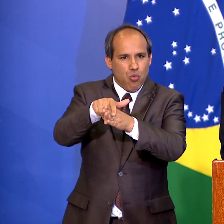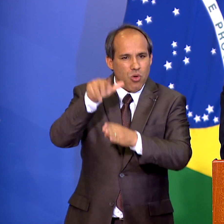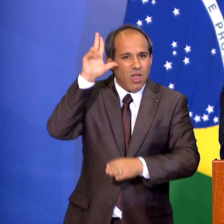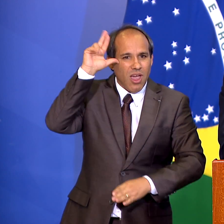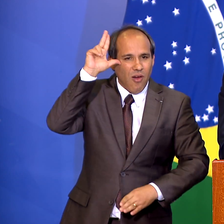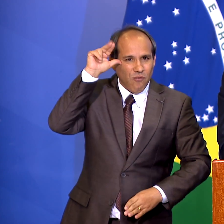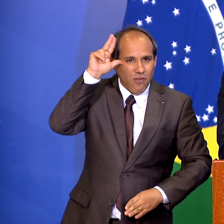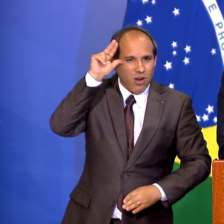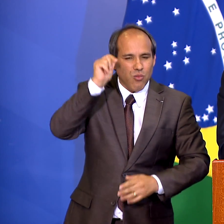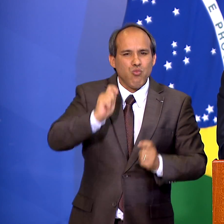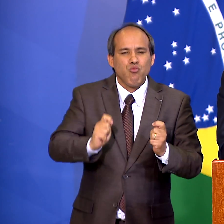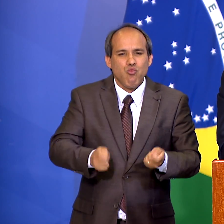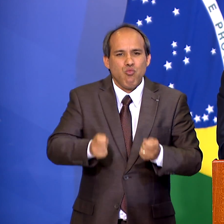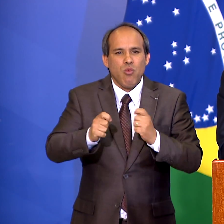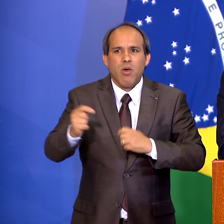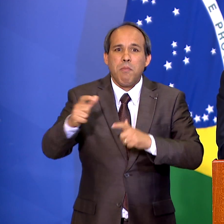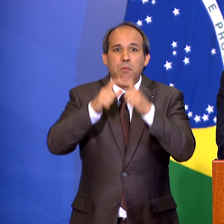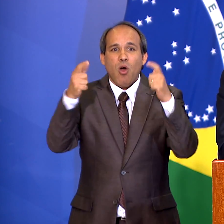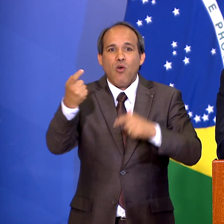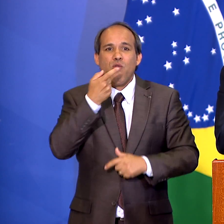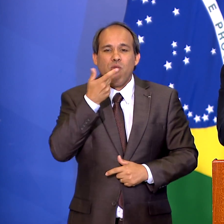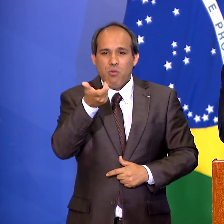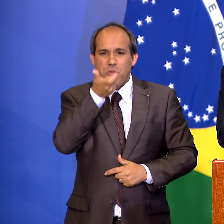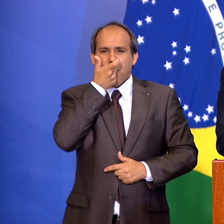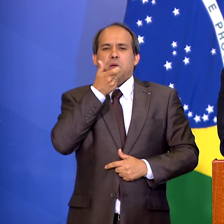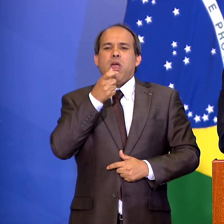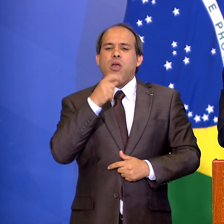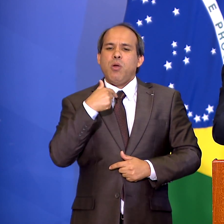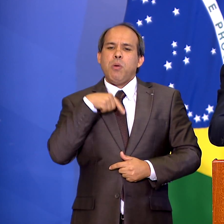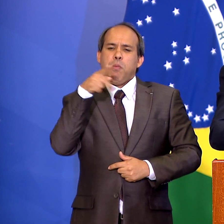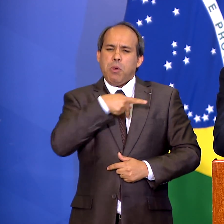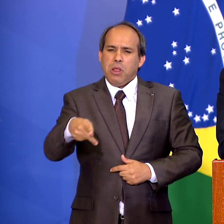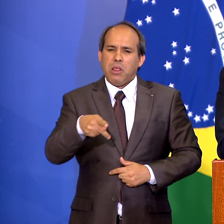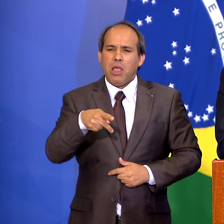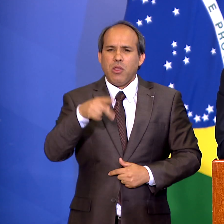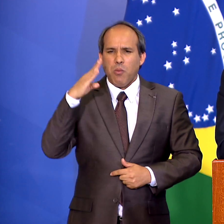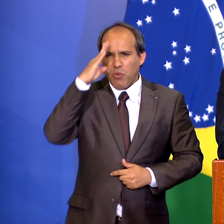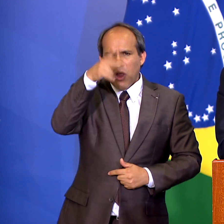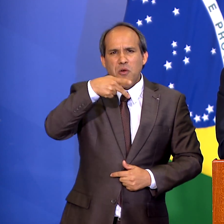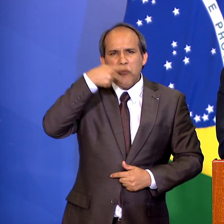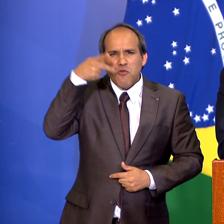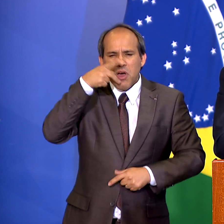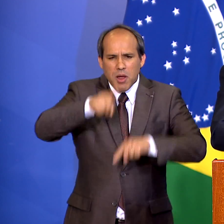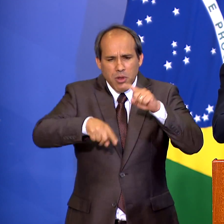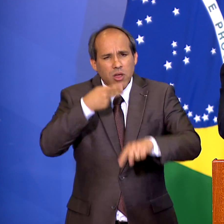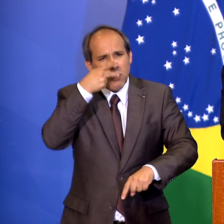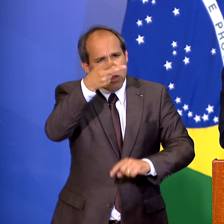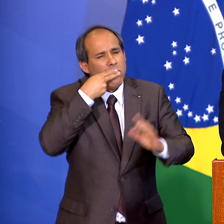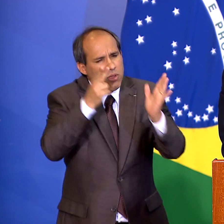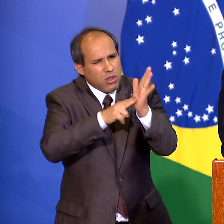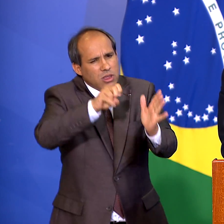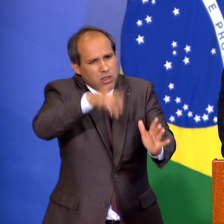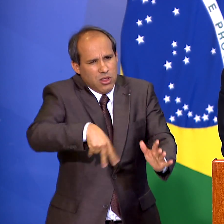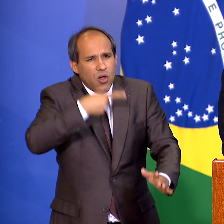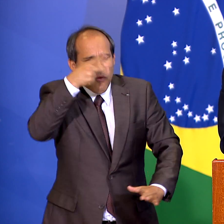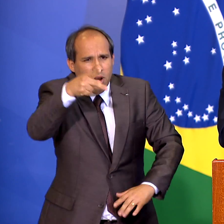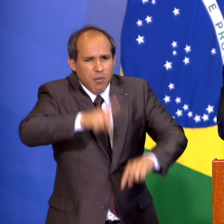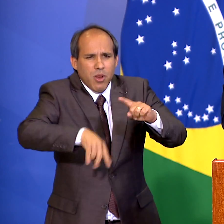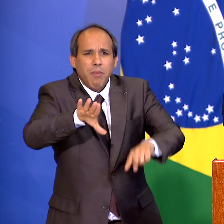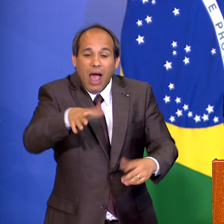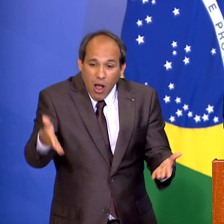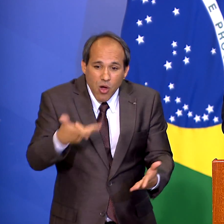dizendo que eu fui lá, falei palavrão, sim, falei sim, só não vou repetir aqui, porque não é o caso. Falei sim,